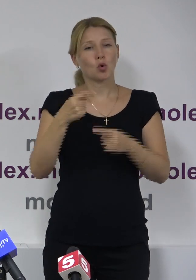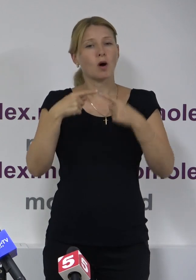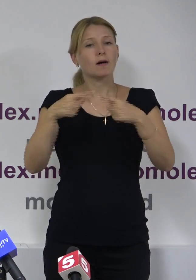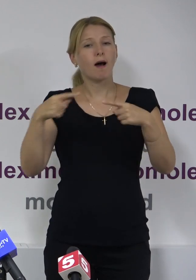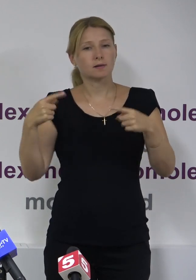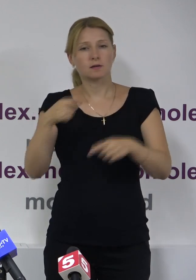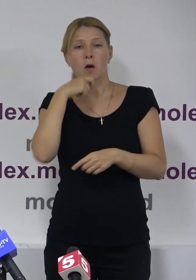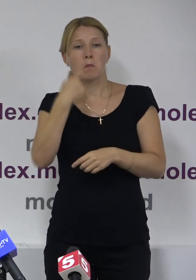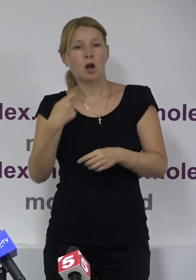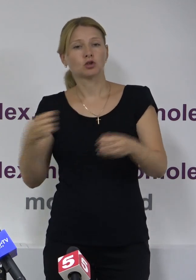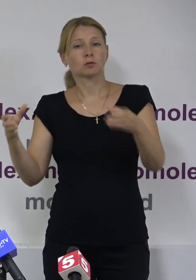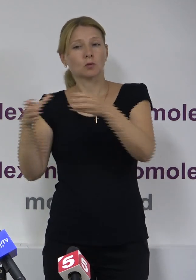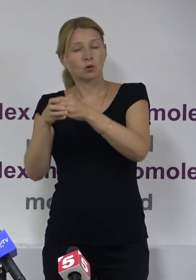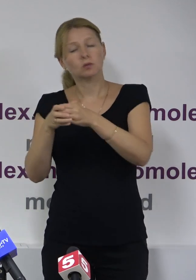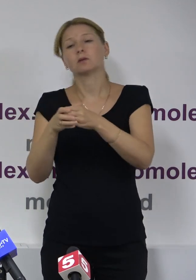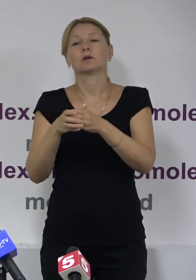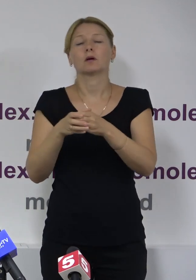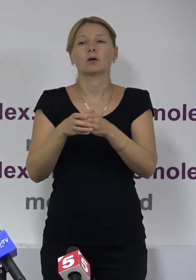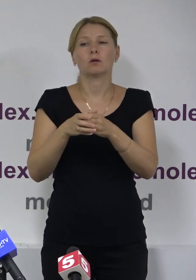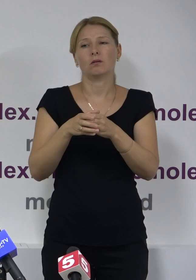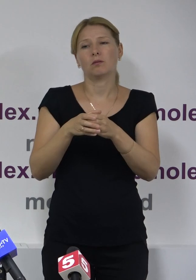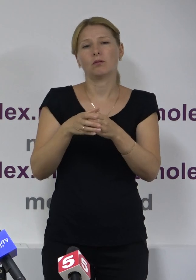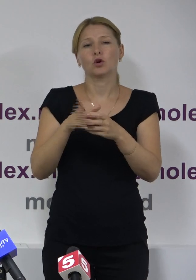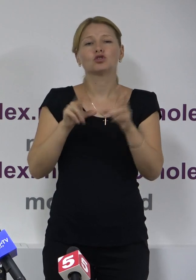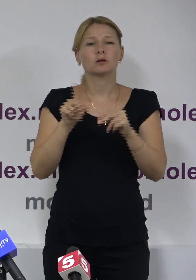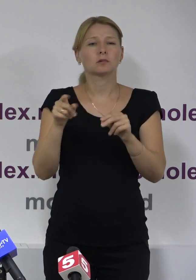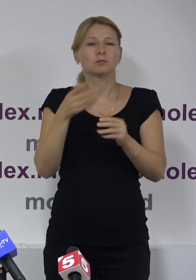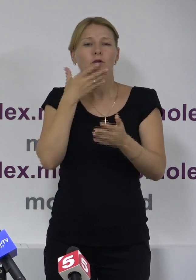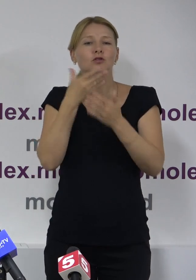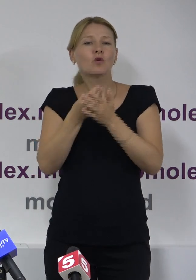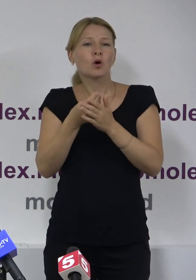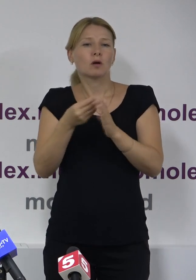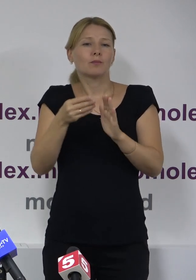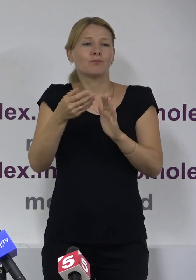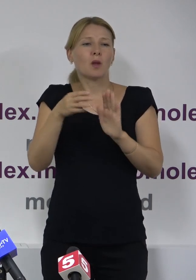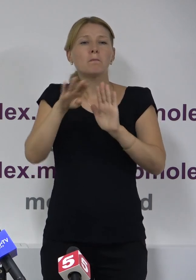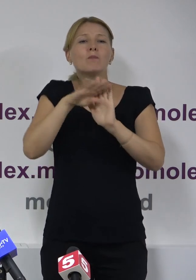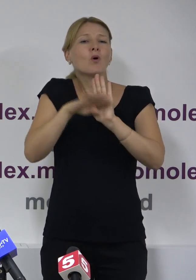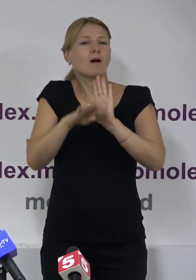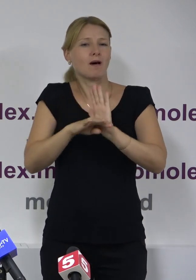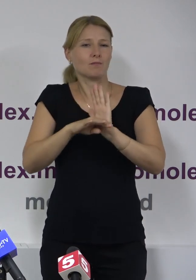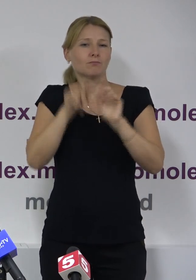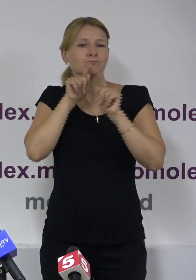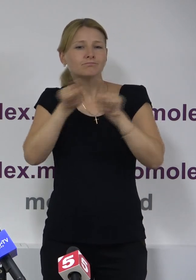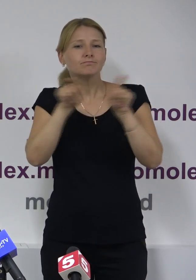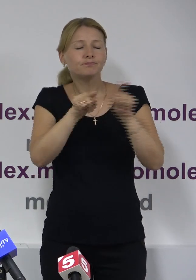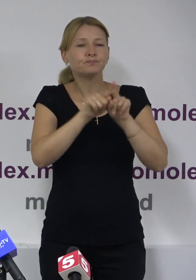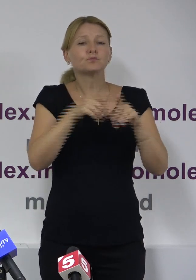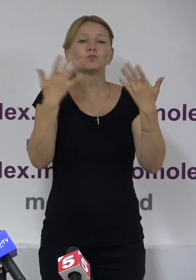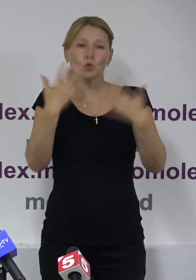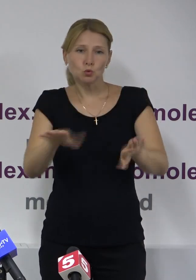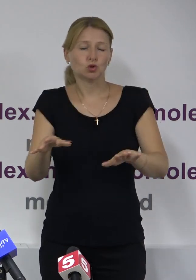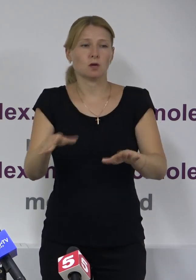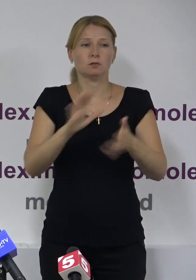și-au prezentat în principiu, opțiunile pe care le vor aborda în cadrul referendumului. Deci putem să spunem